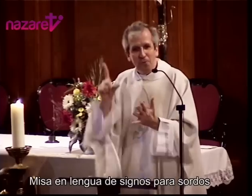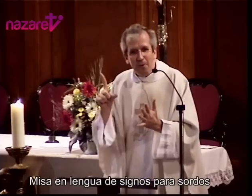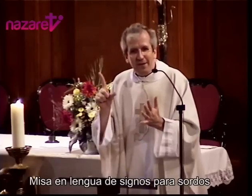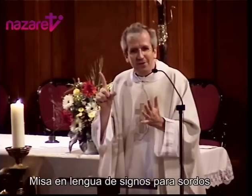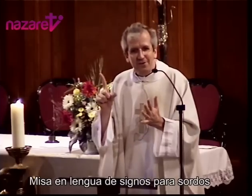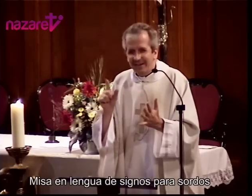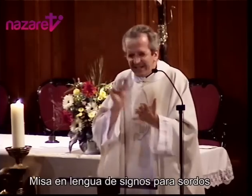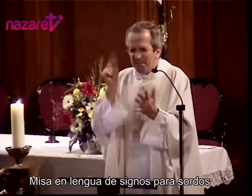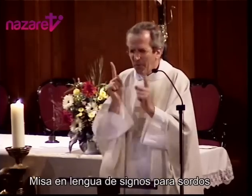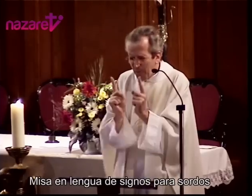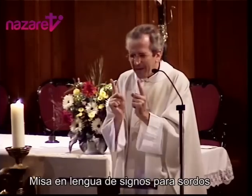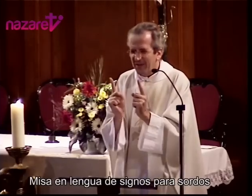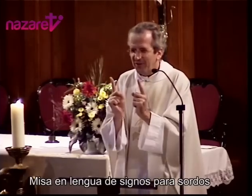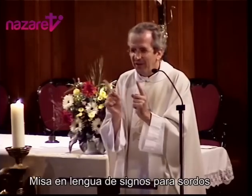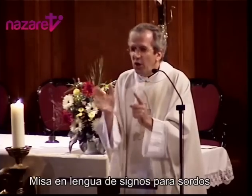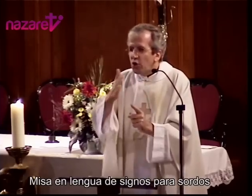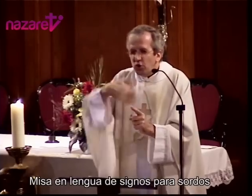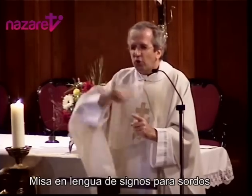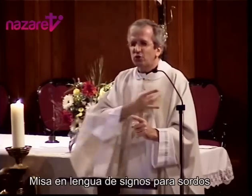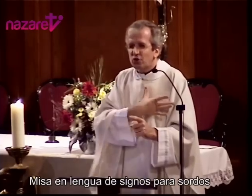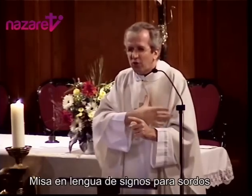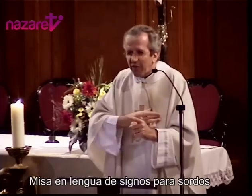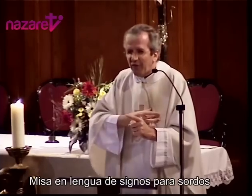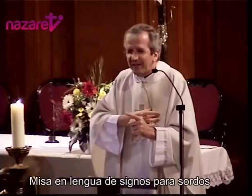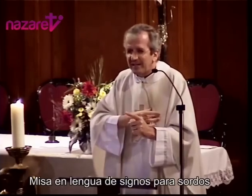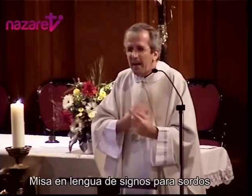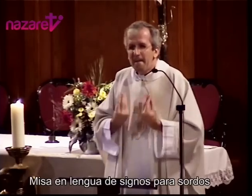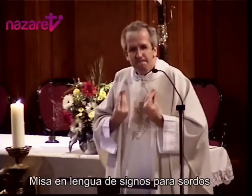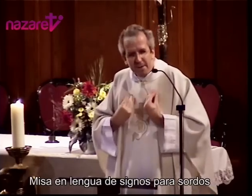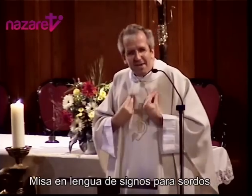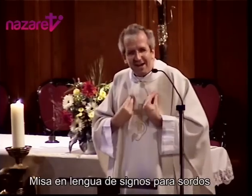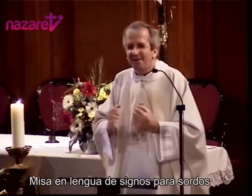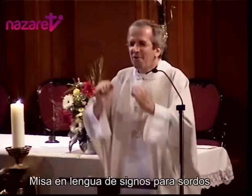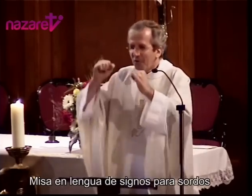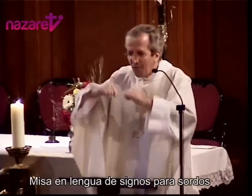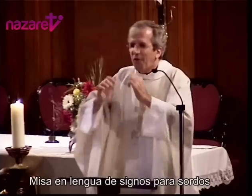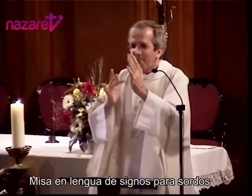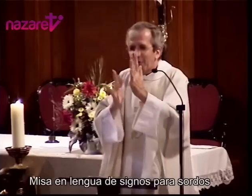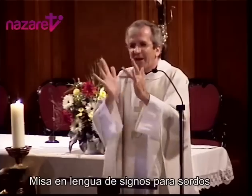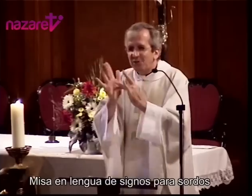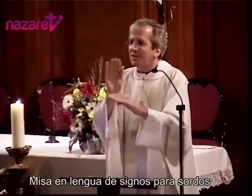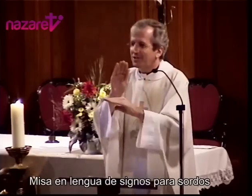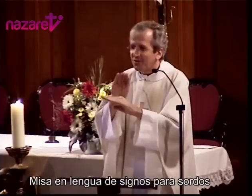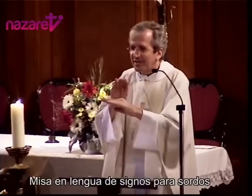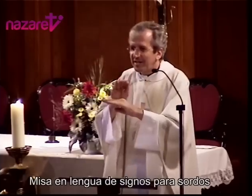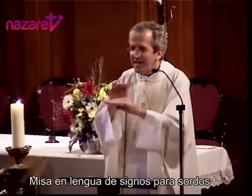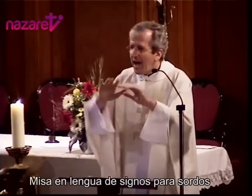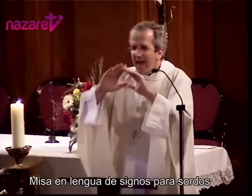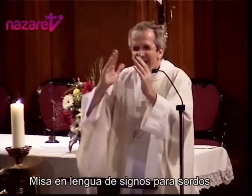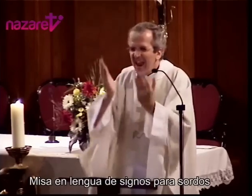momento, si por un momento, todos los corazones vivieran conforme a lo que Jesucristo nos enseña, el